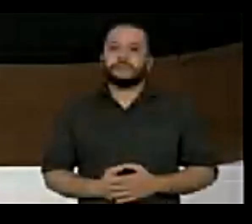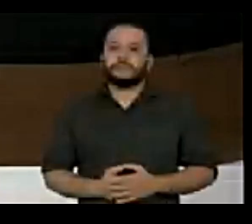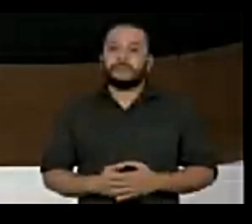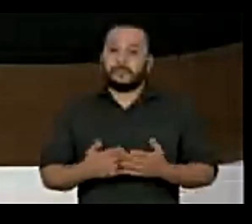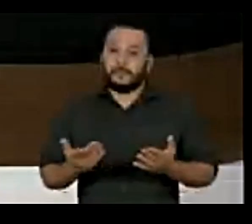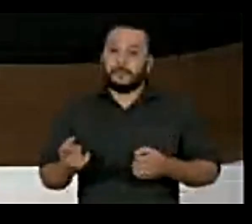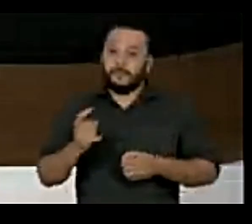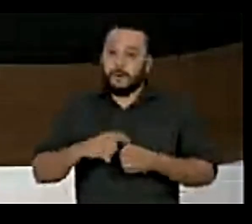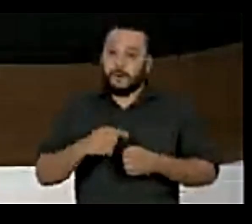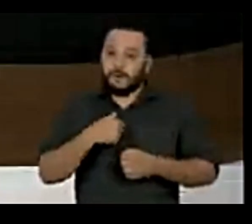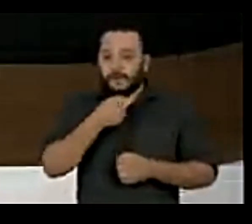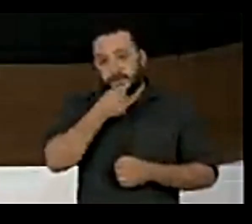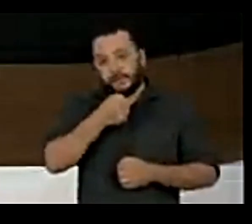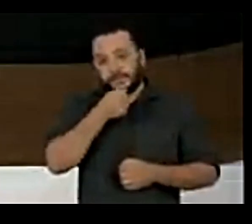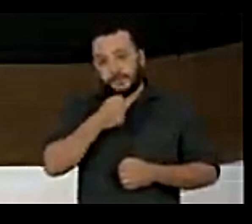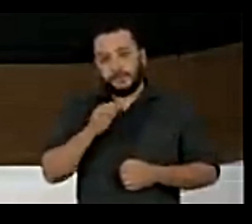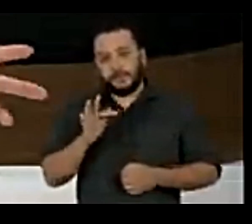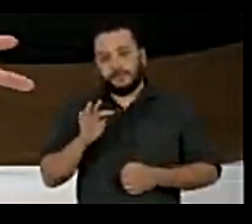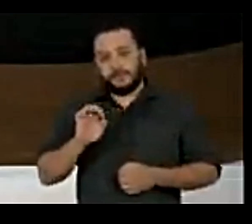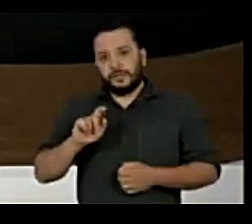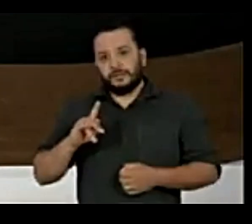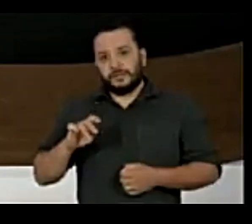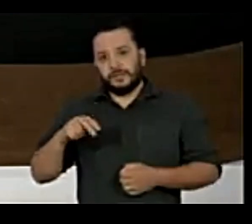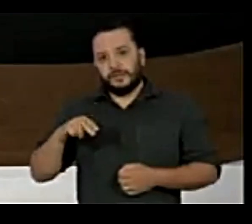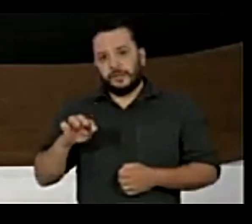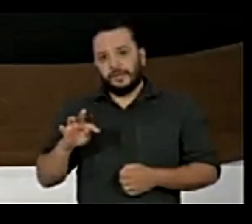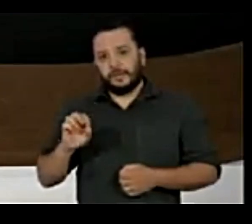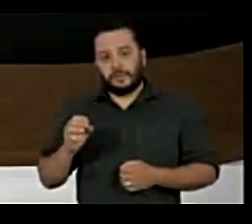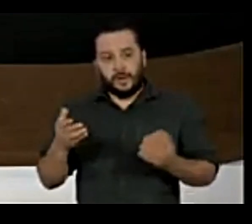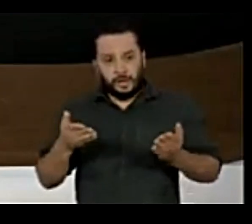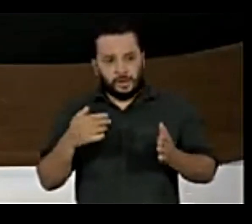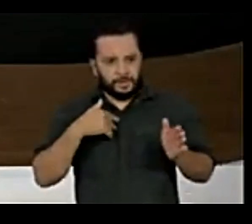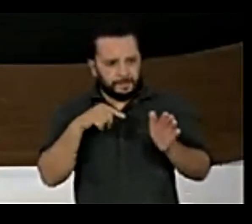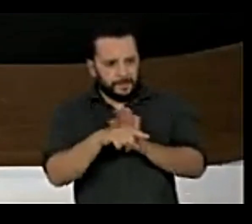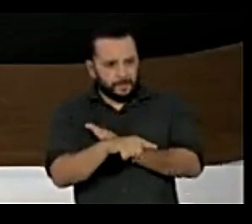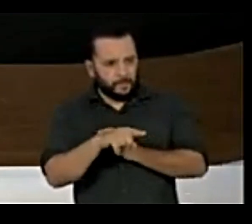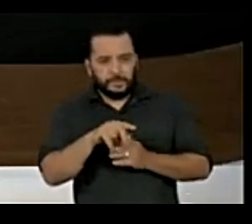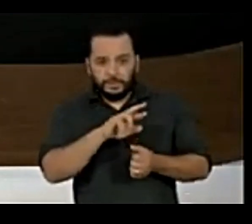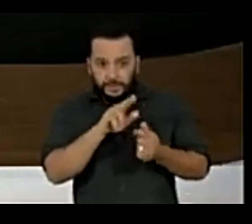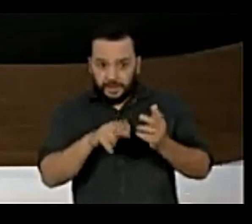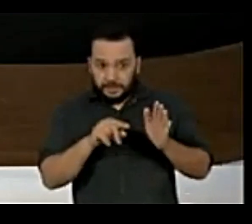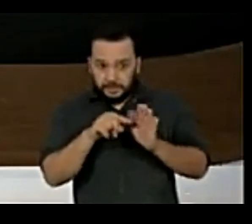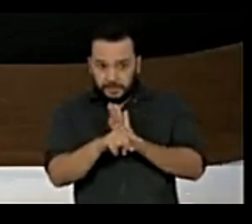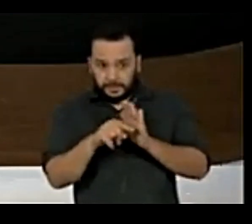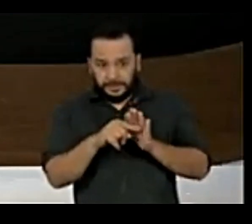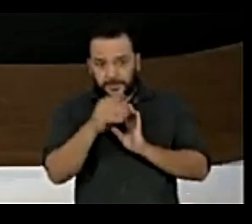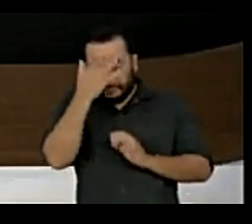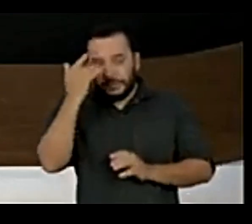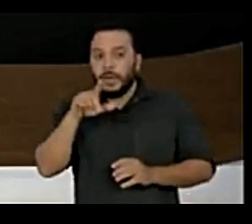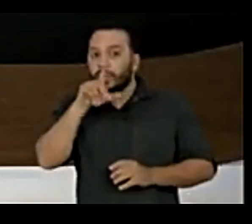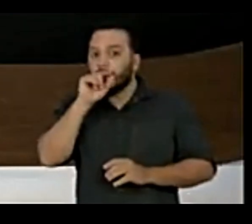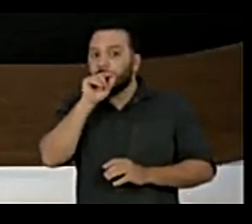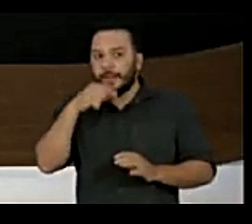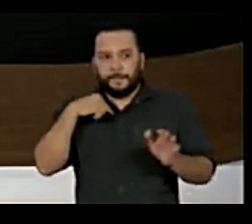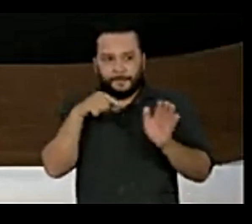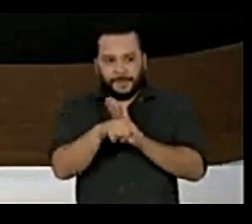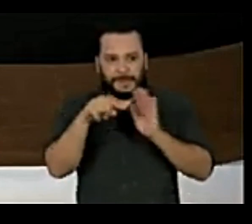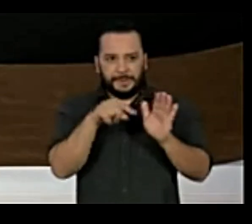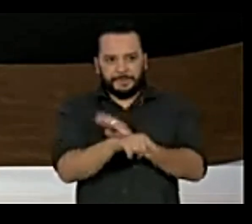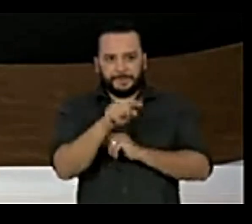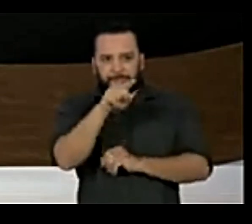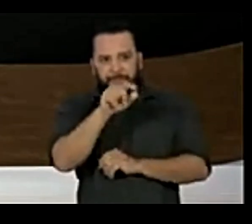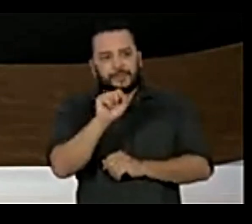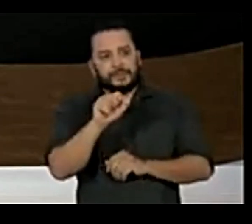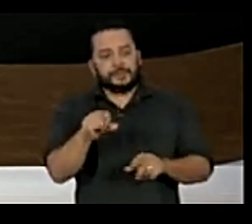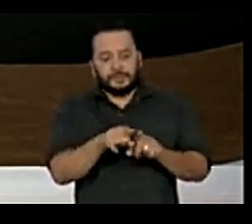Estamos de volta com a entrevista com o Felipe Neto. Felipe, eu vou fazer um mix de perguntas aqui dos nossos tuiteiros e alguma